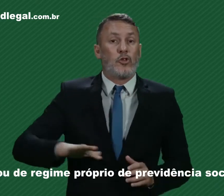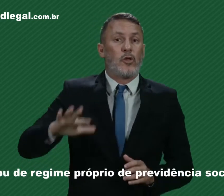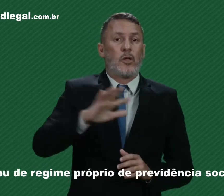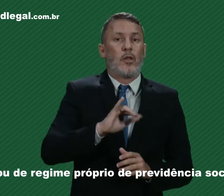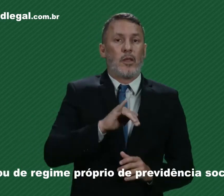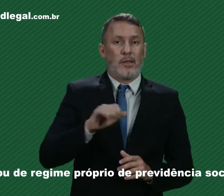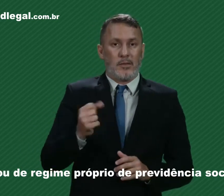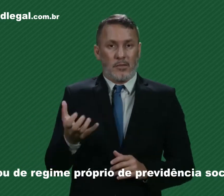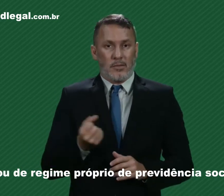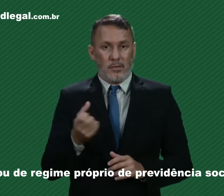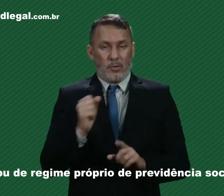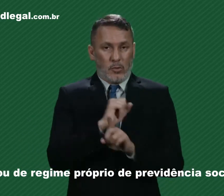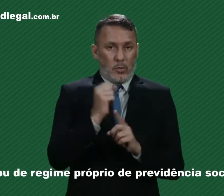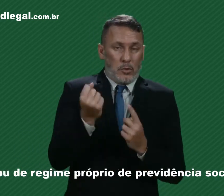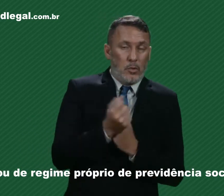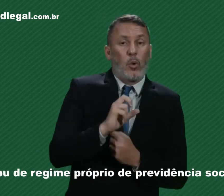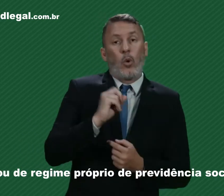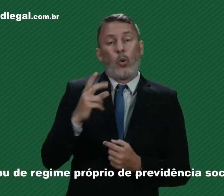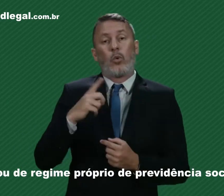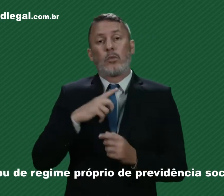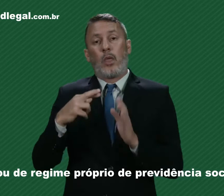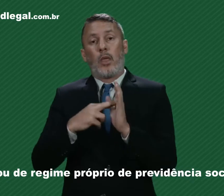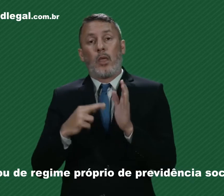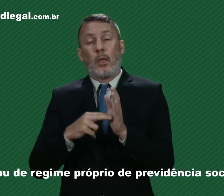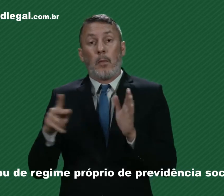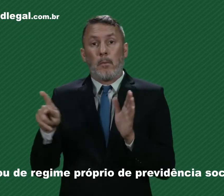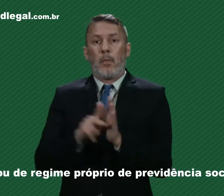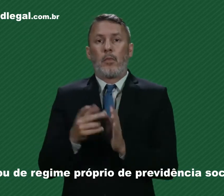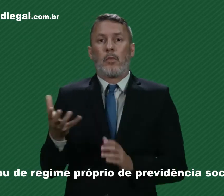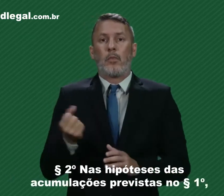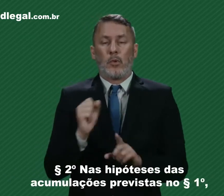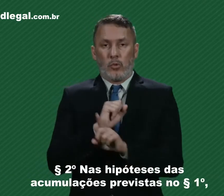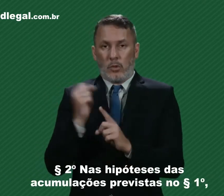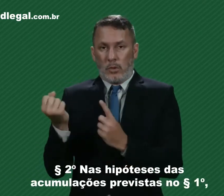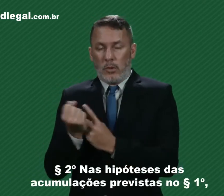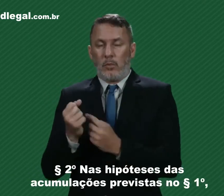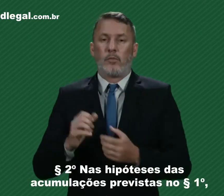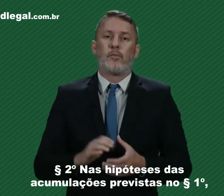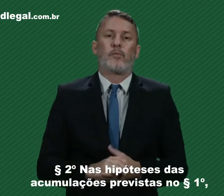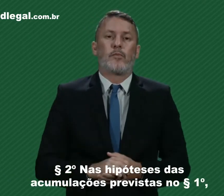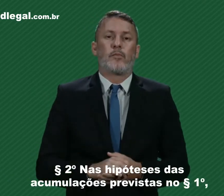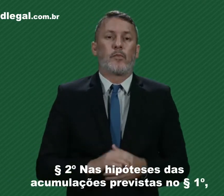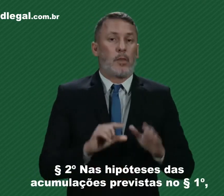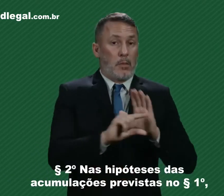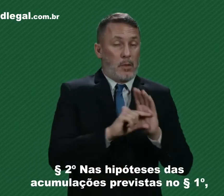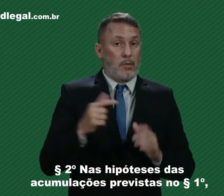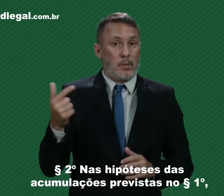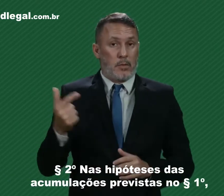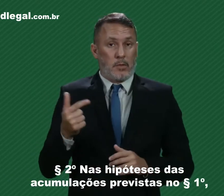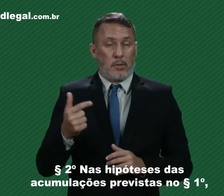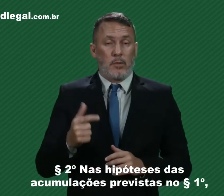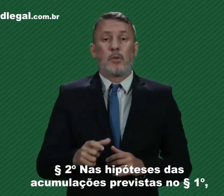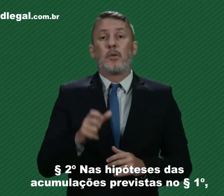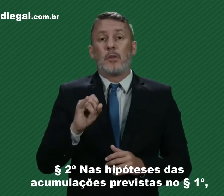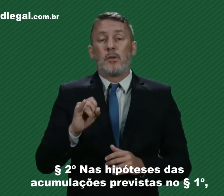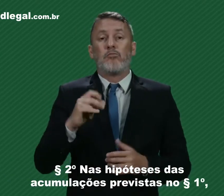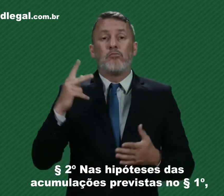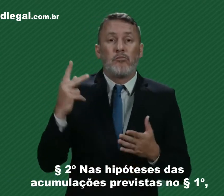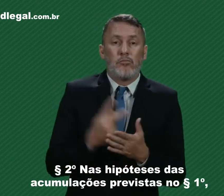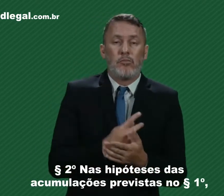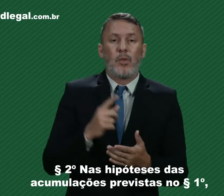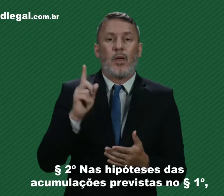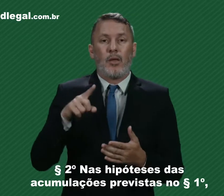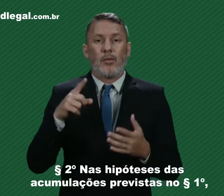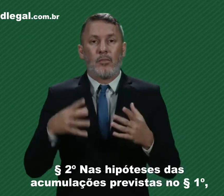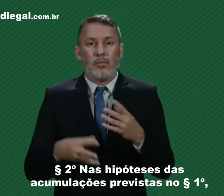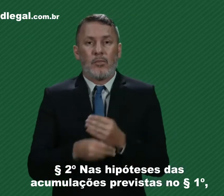social ou de regime próprio de previdência social. Parágrafo 2º. Nas hipóteses das